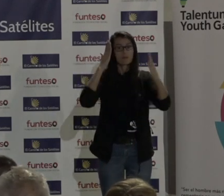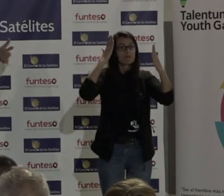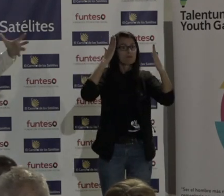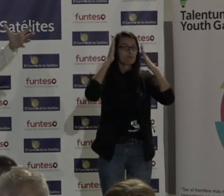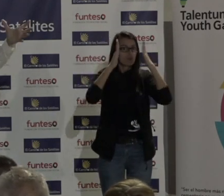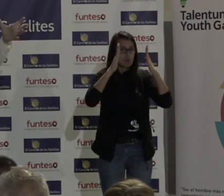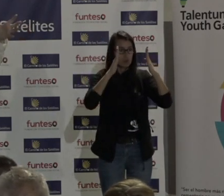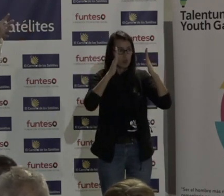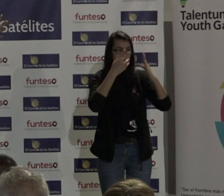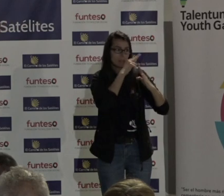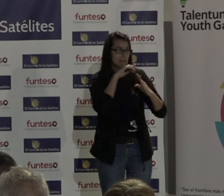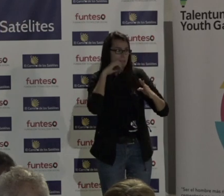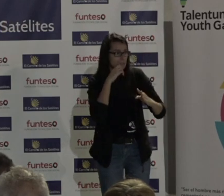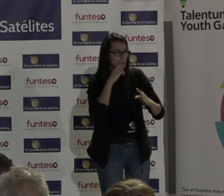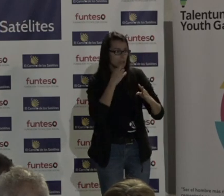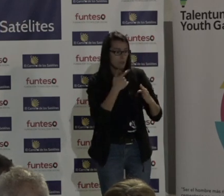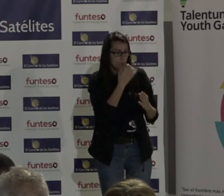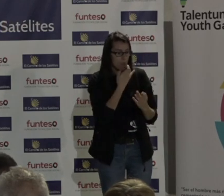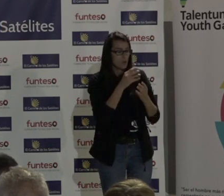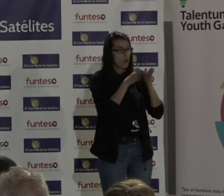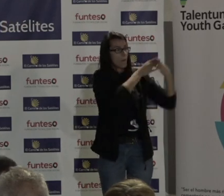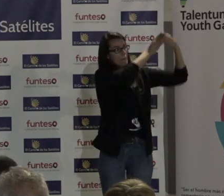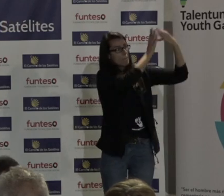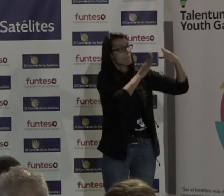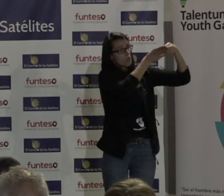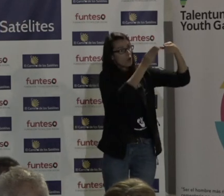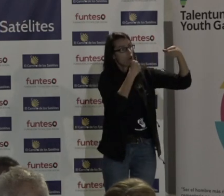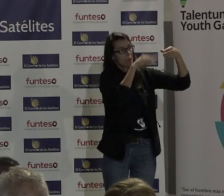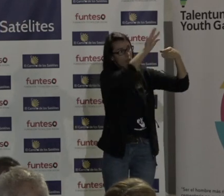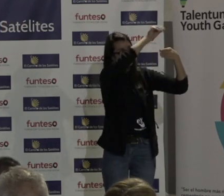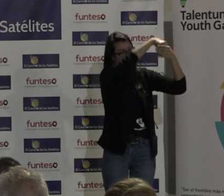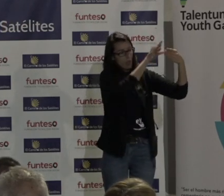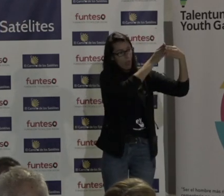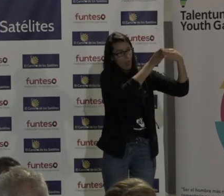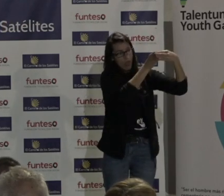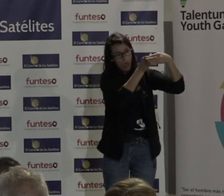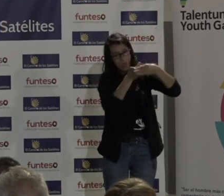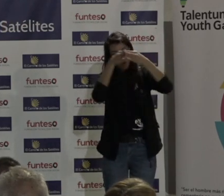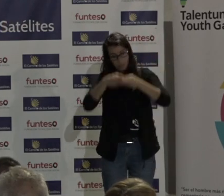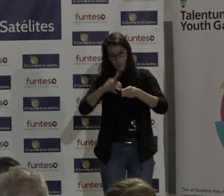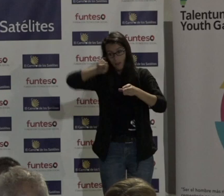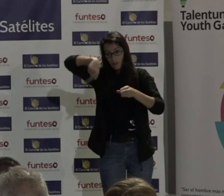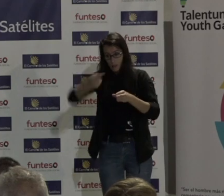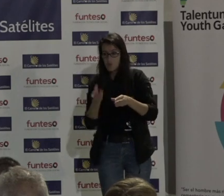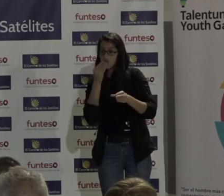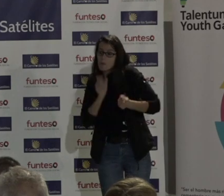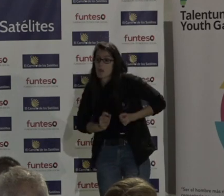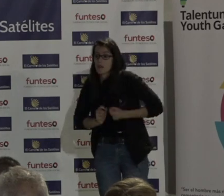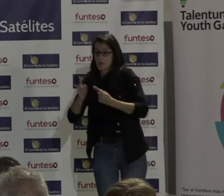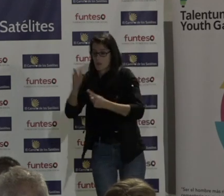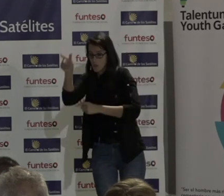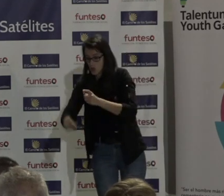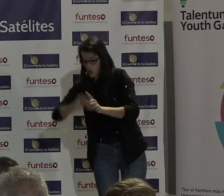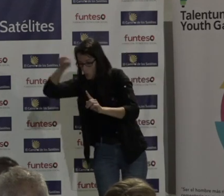sagrado que era la llegada de los acopios para alimentar a todos esos hombres que trabajaban en